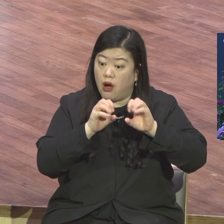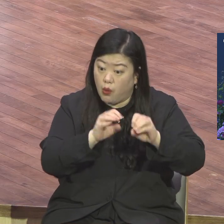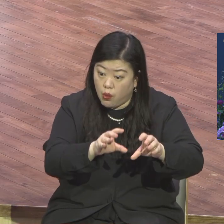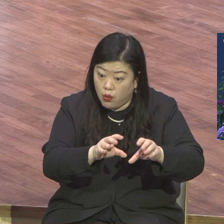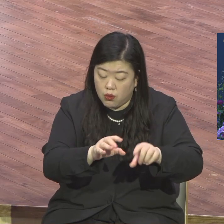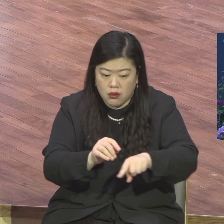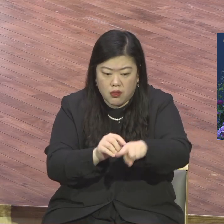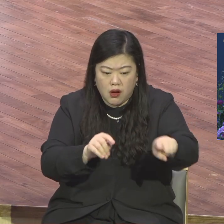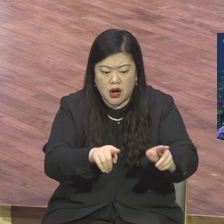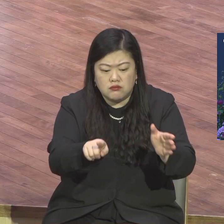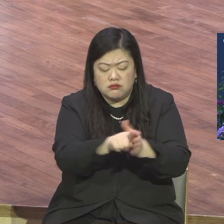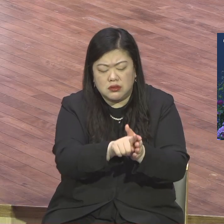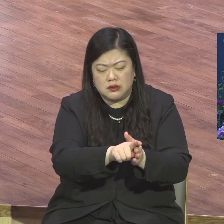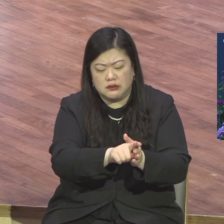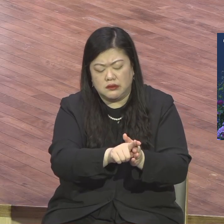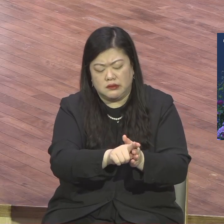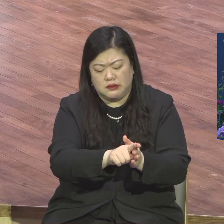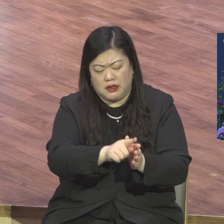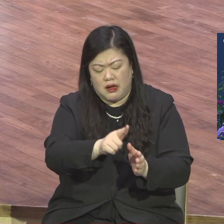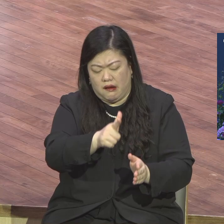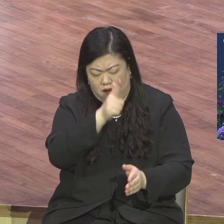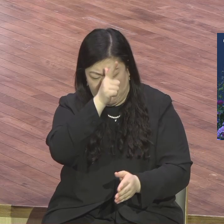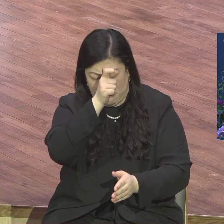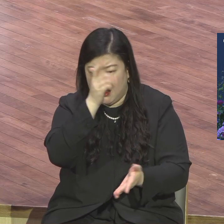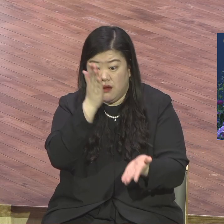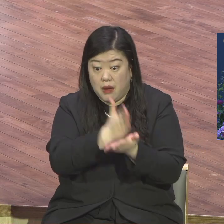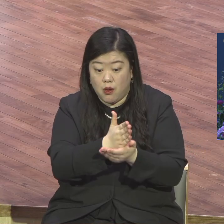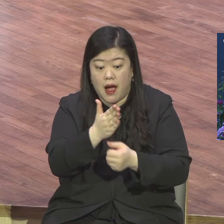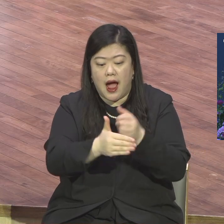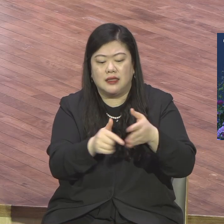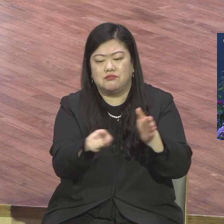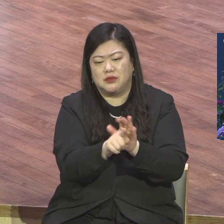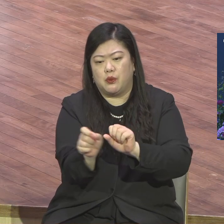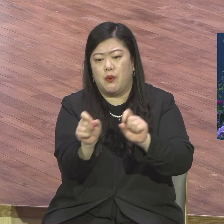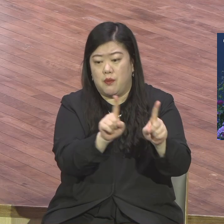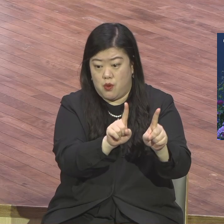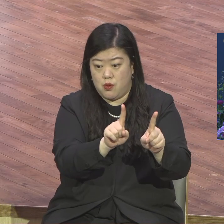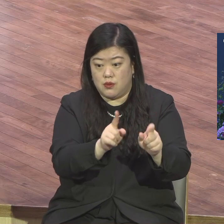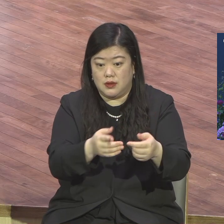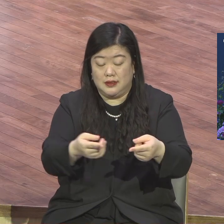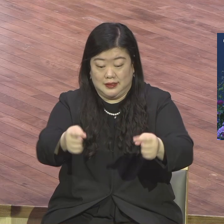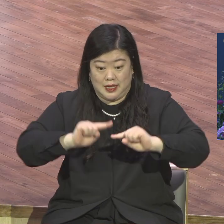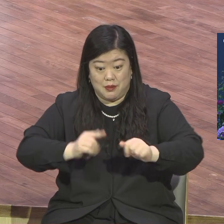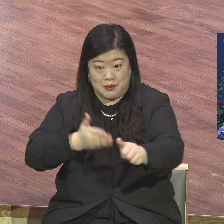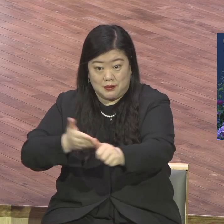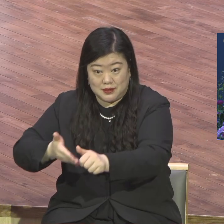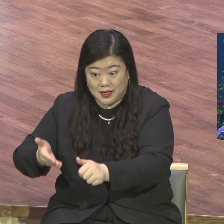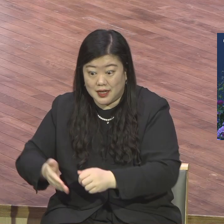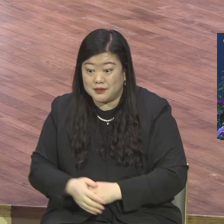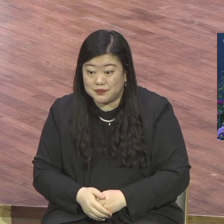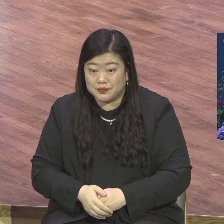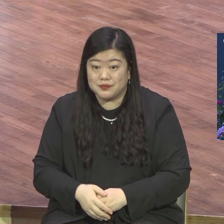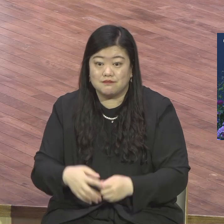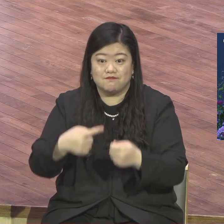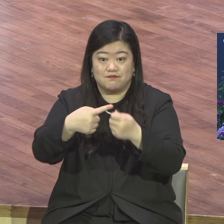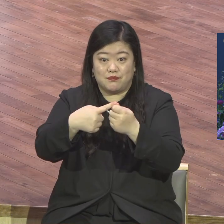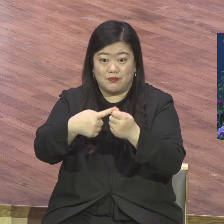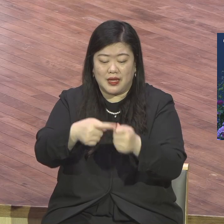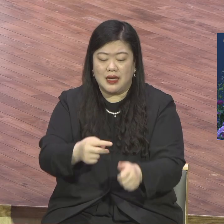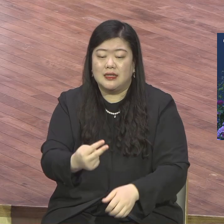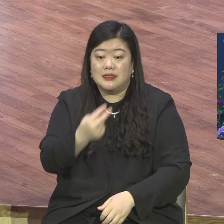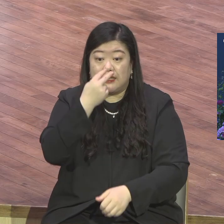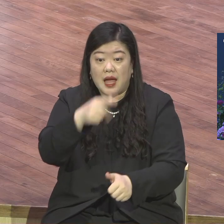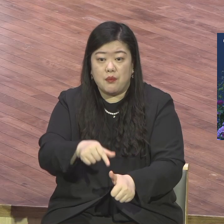문화가 회복되는 새로운 시작이 있기를 점으로 축복합니다. 그럼 첫째로 생명 살리는 열망입니다.